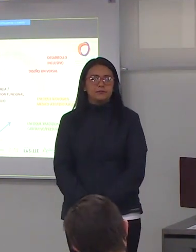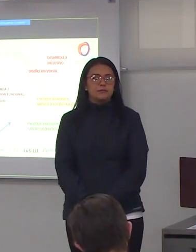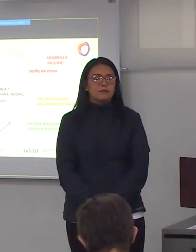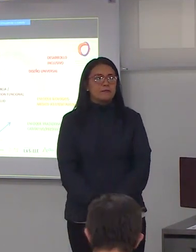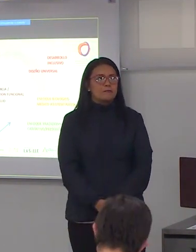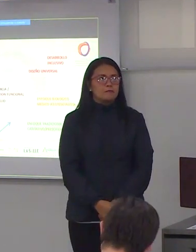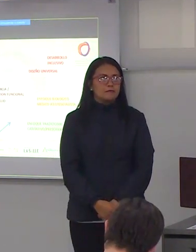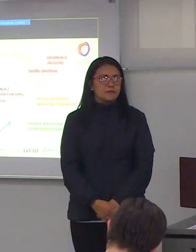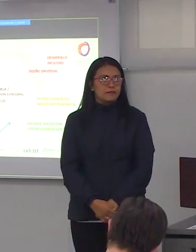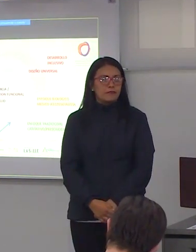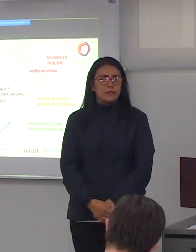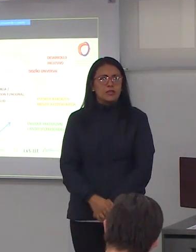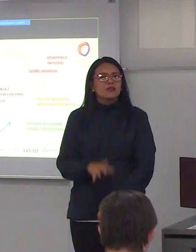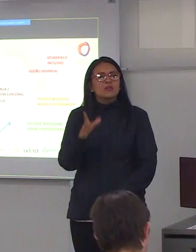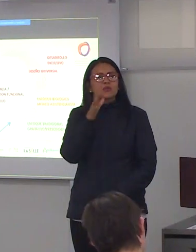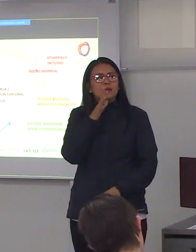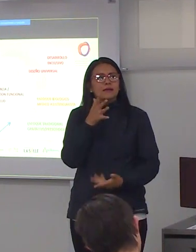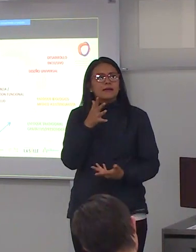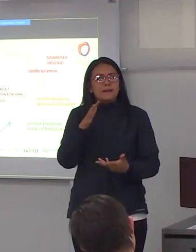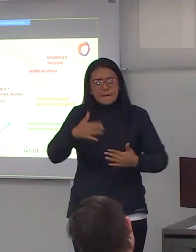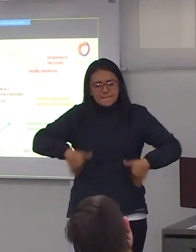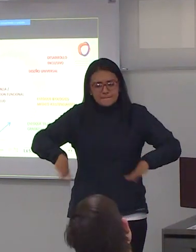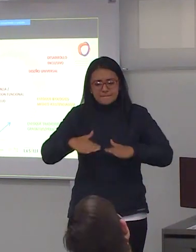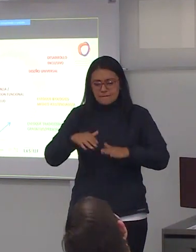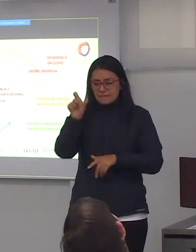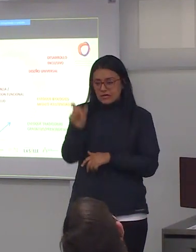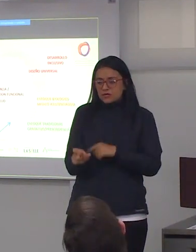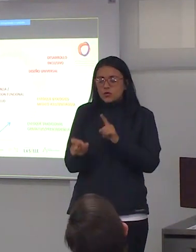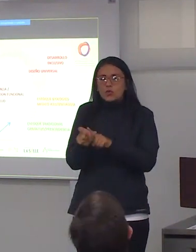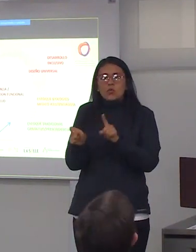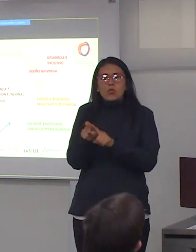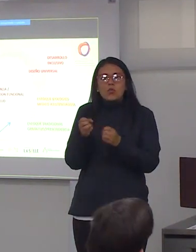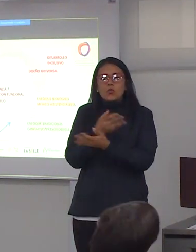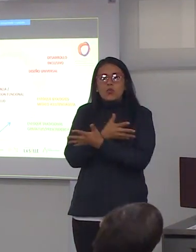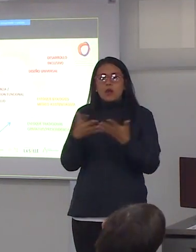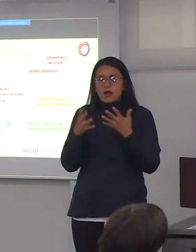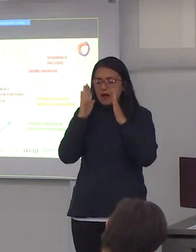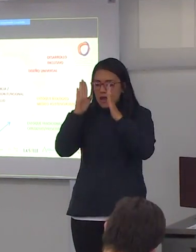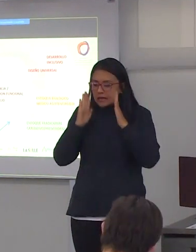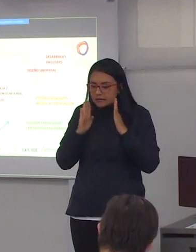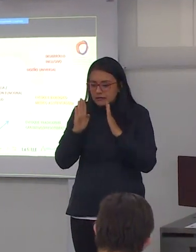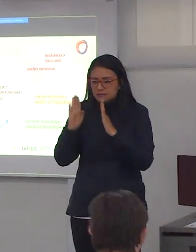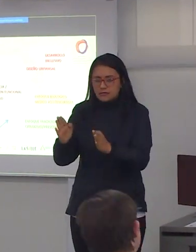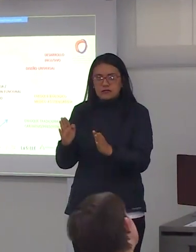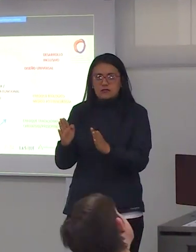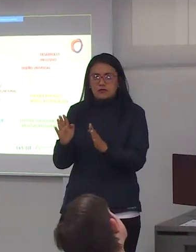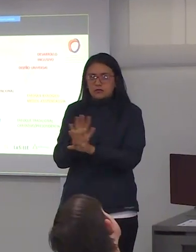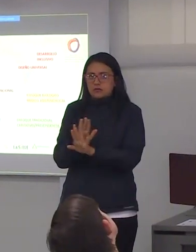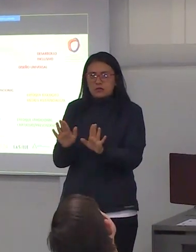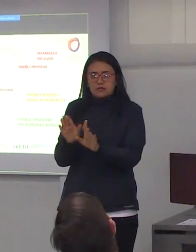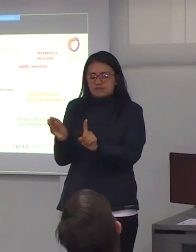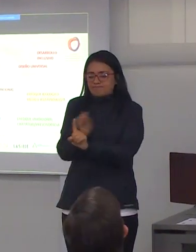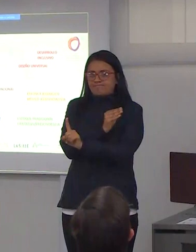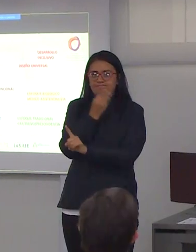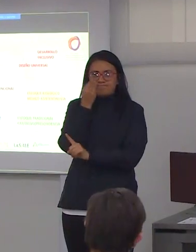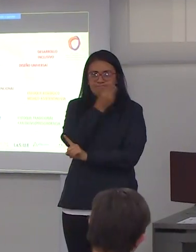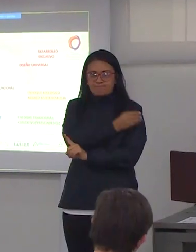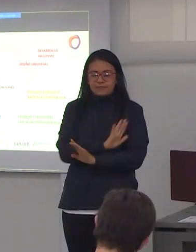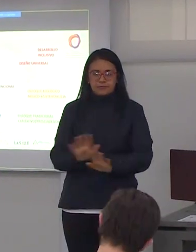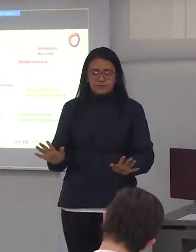entonces no hay una digamos que la persona se vuelve un objeto de atención eso es el punto clave